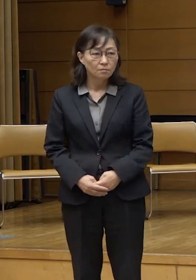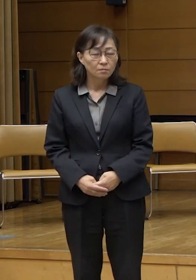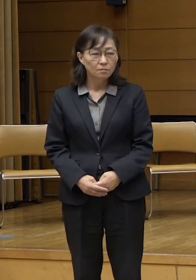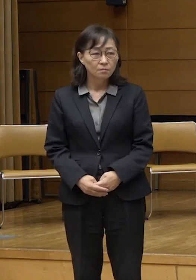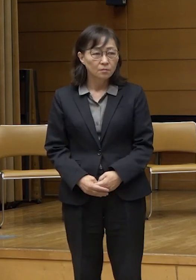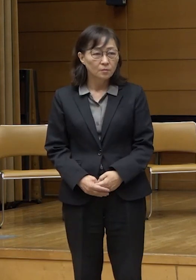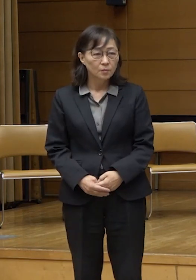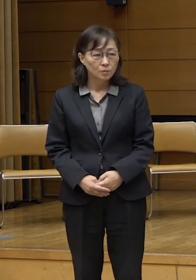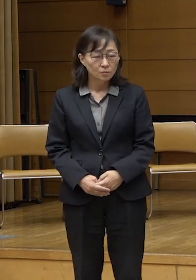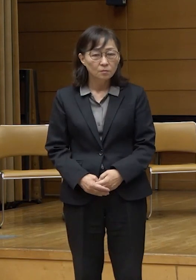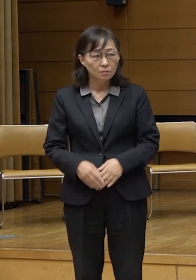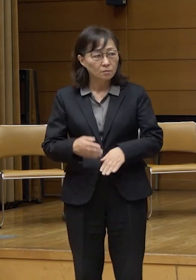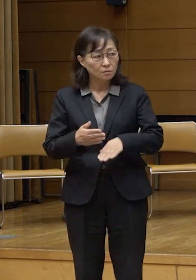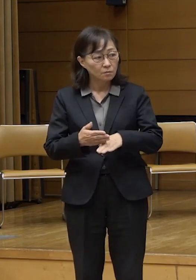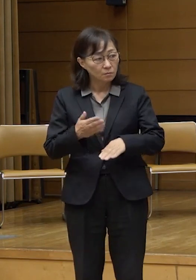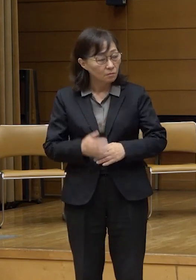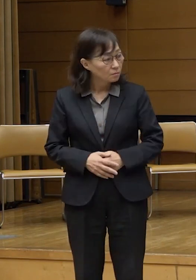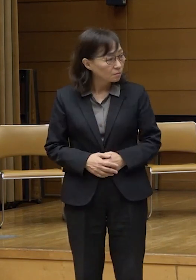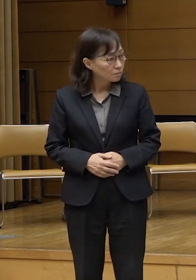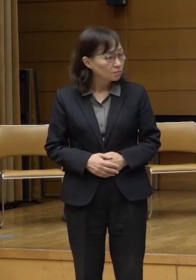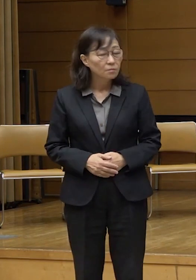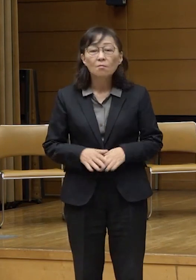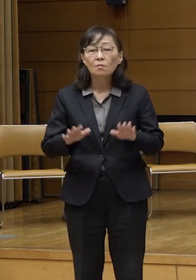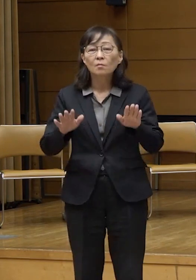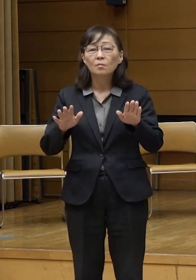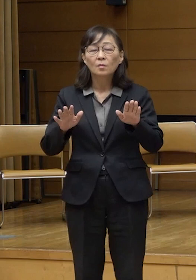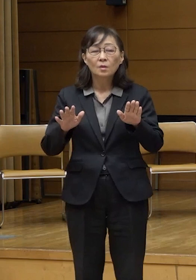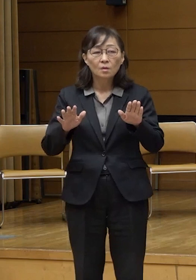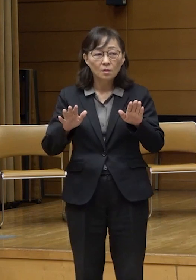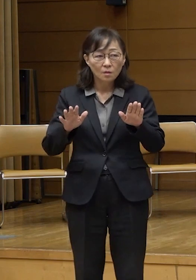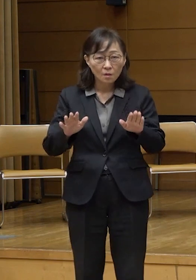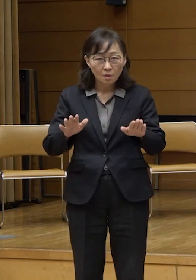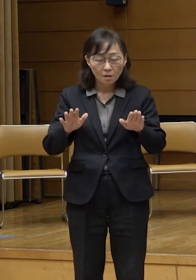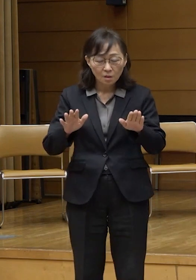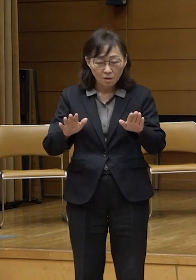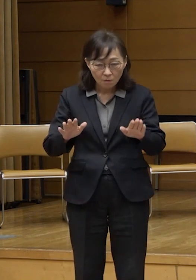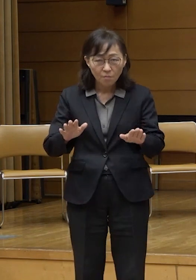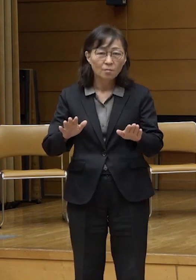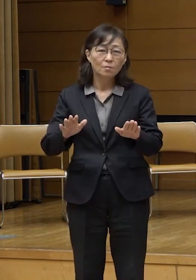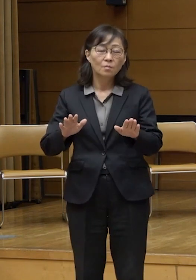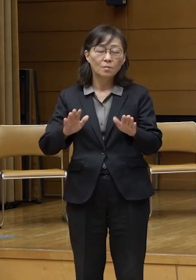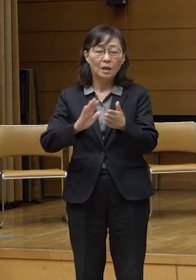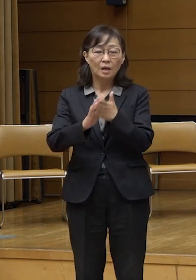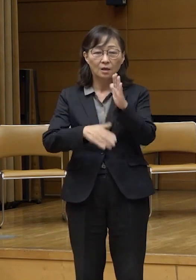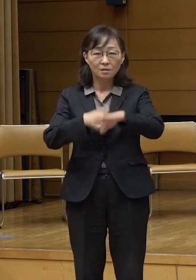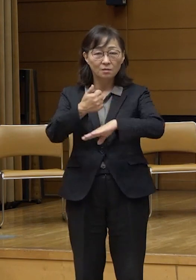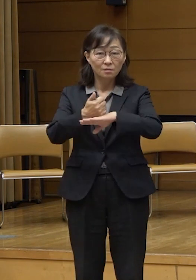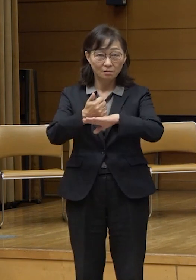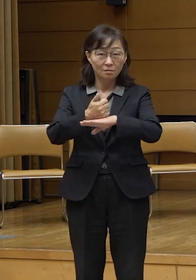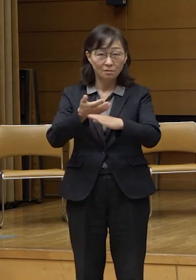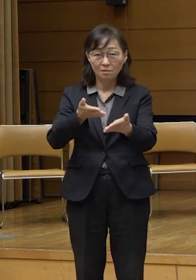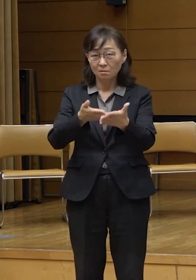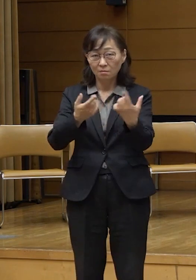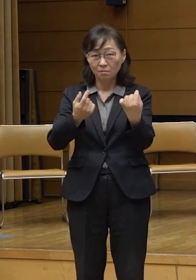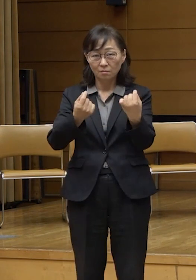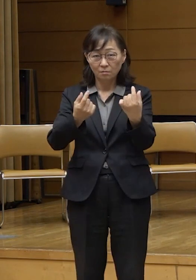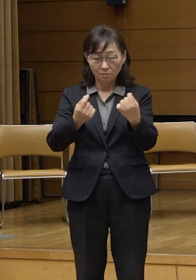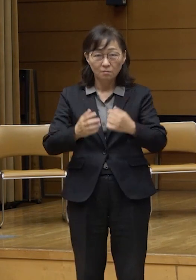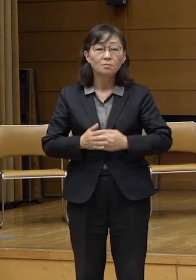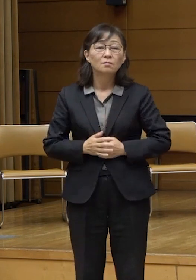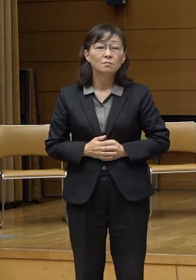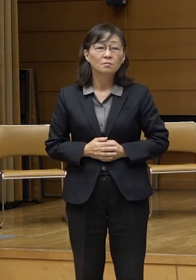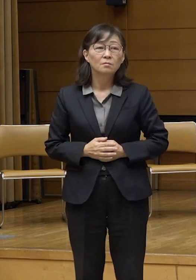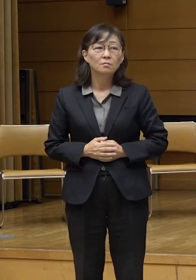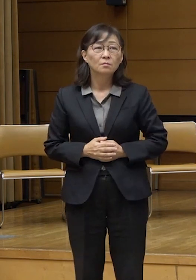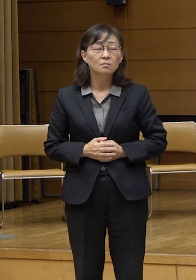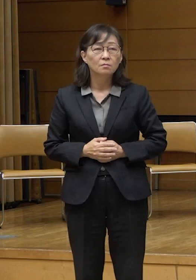先生の石川翔太です。ただ、岡部先生からお話がありました通りで、5月